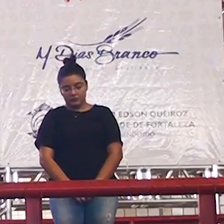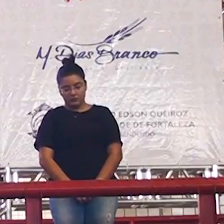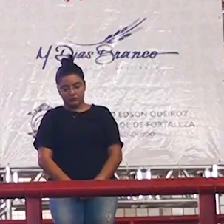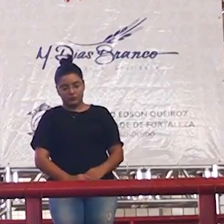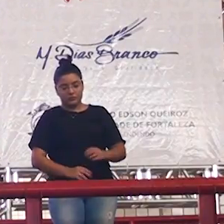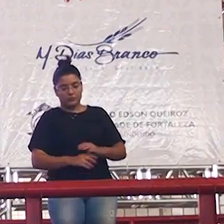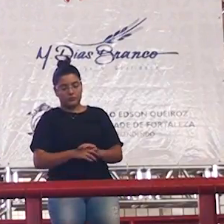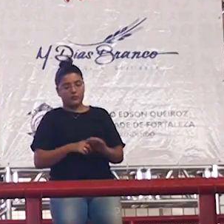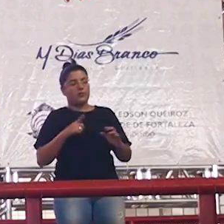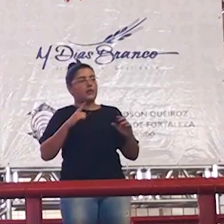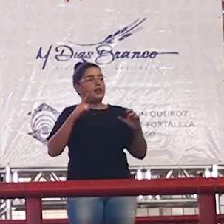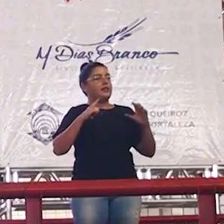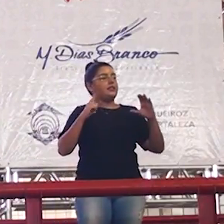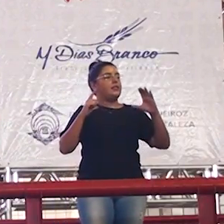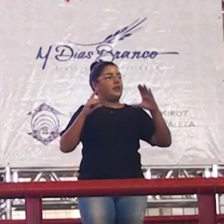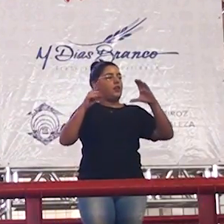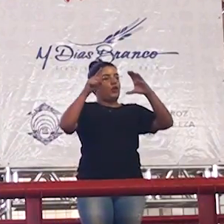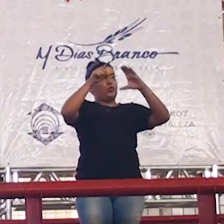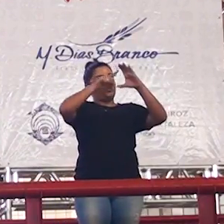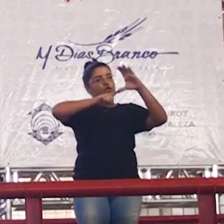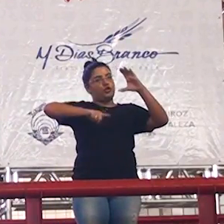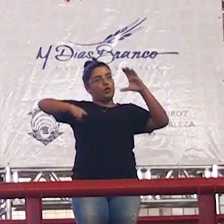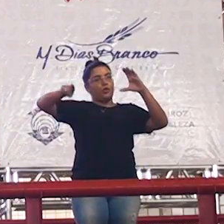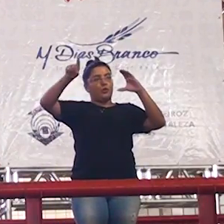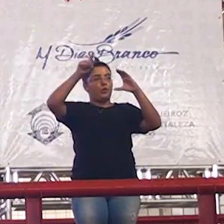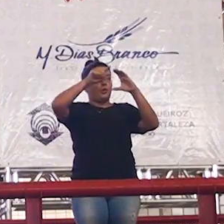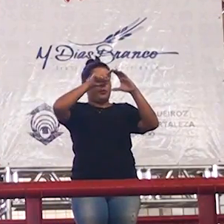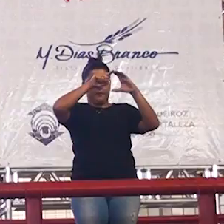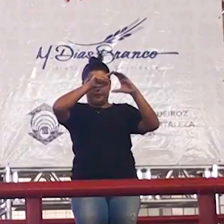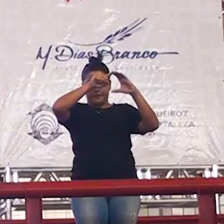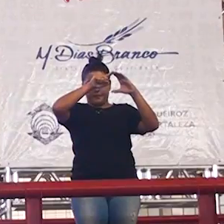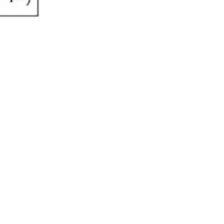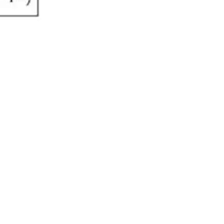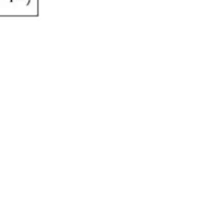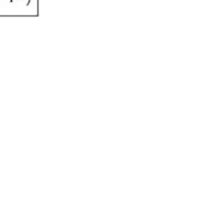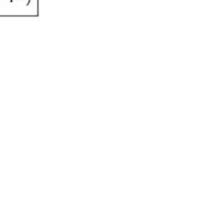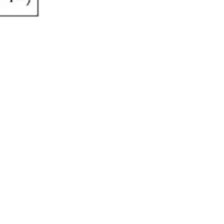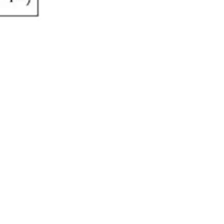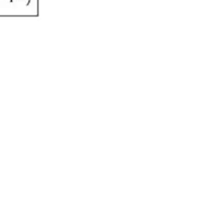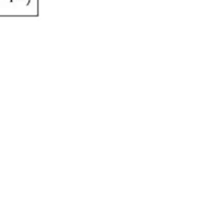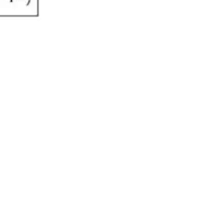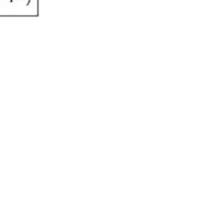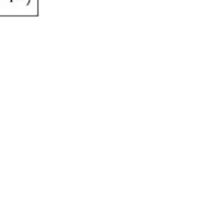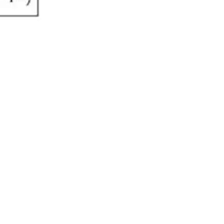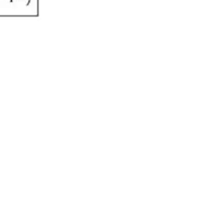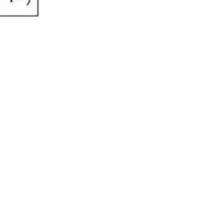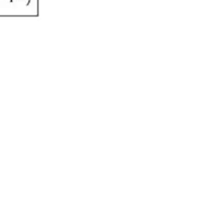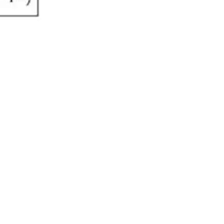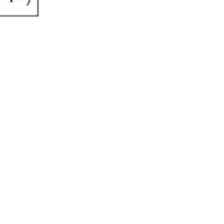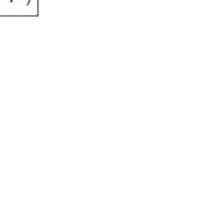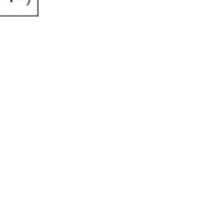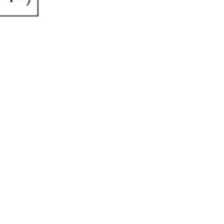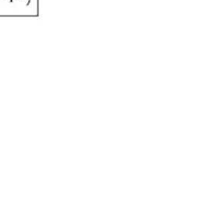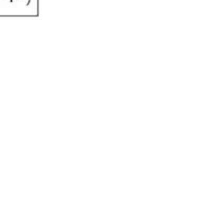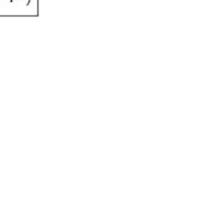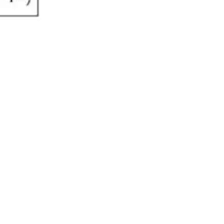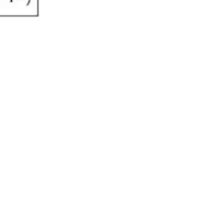Círculo, agora vamos para as partes circulares. Área do círculo, πr².